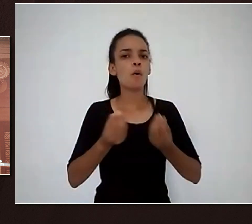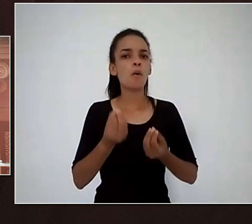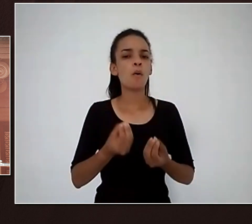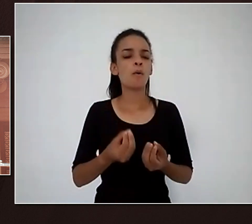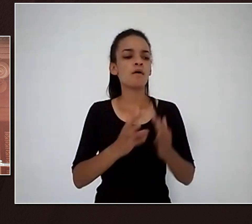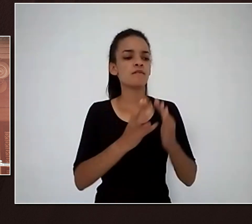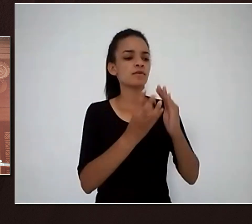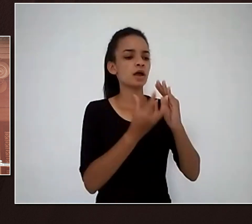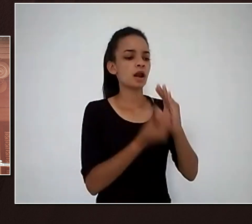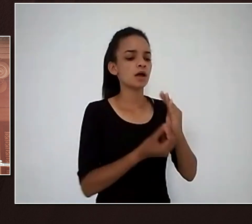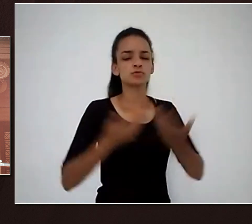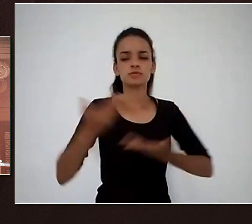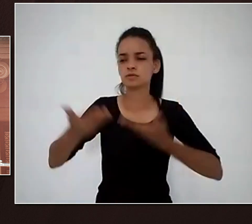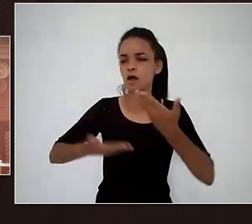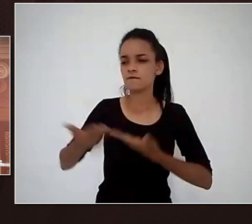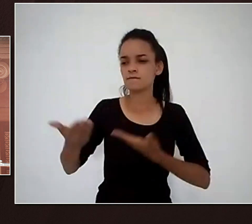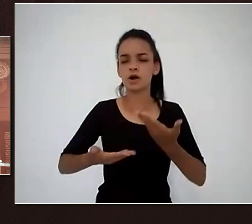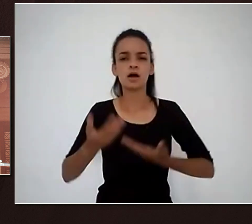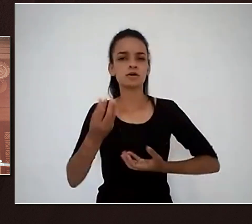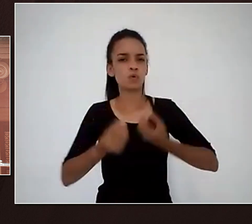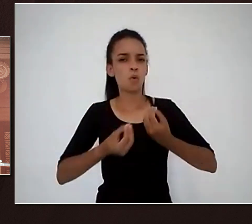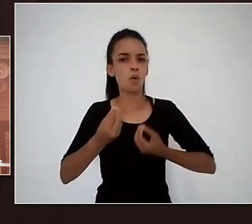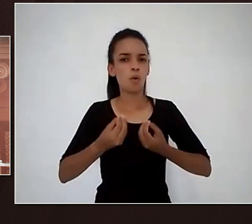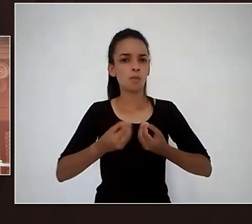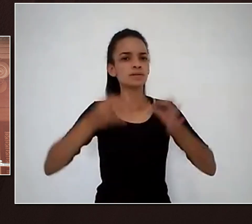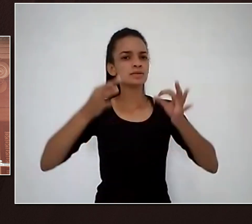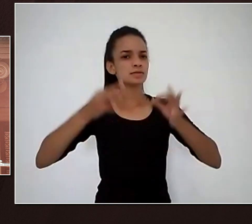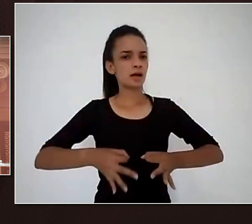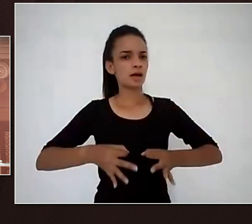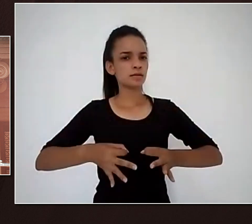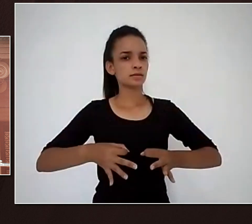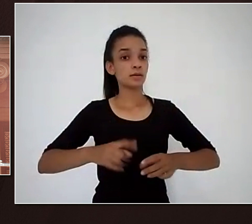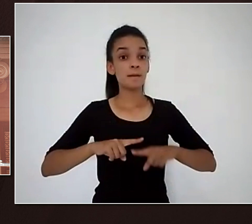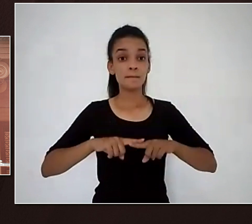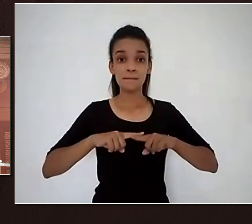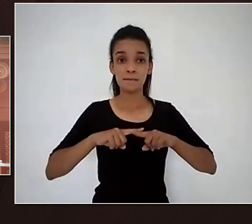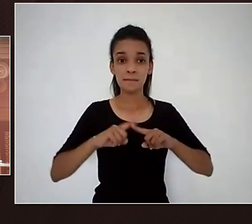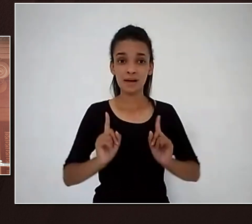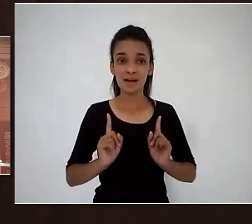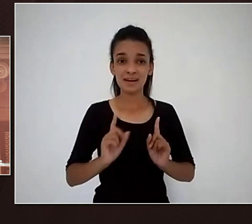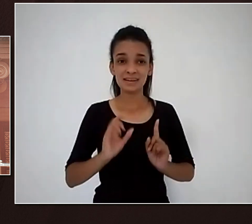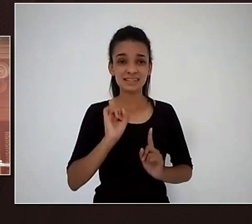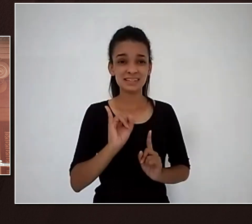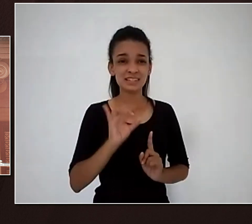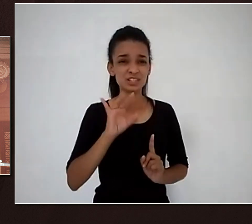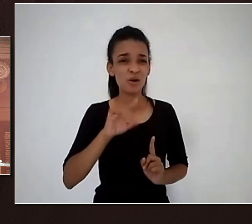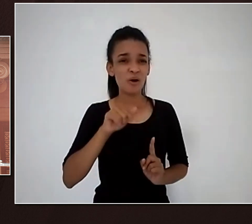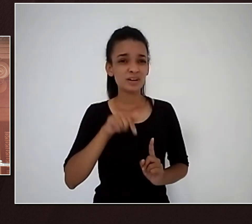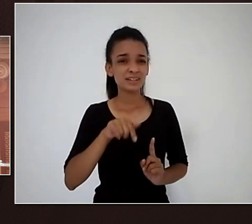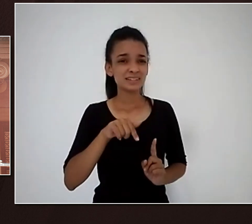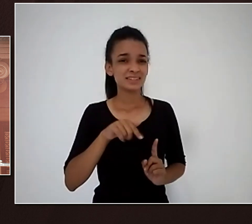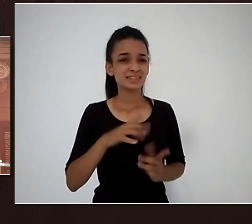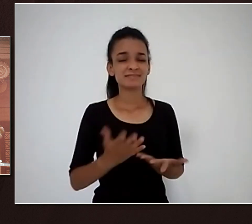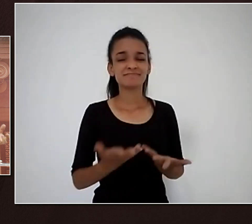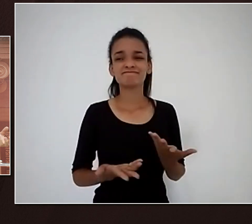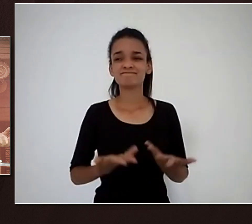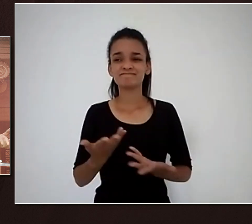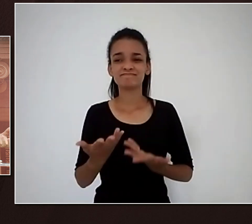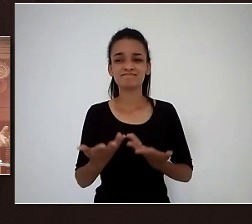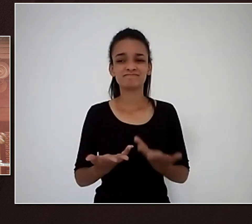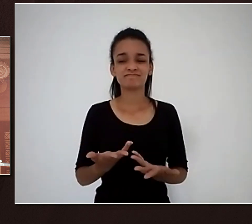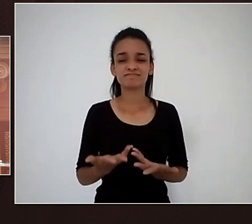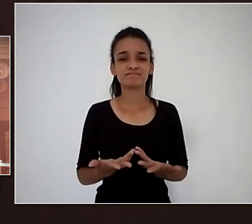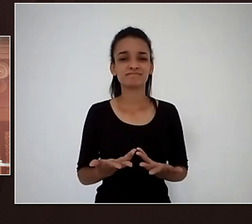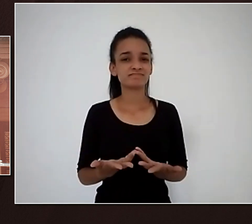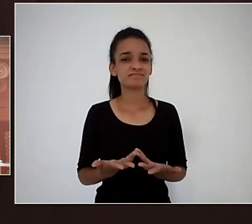serviço da igreja e tal. Se você se deixar levar muito por esse lado muito literal, você pode perder o